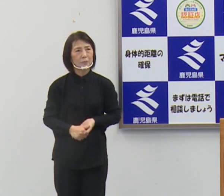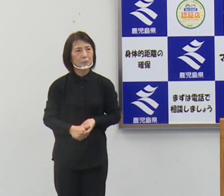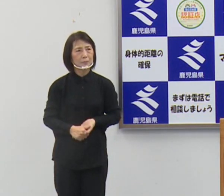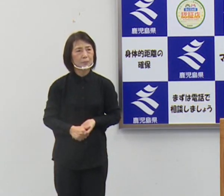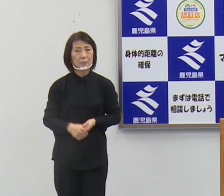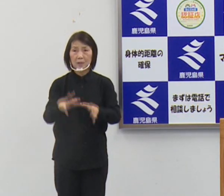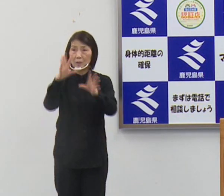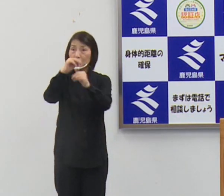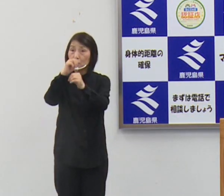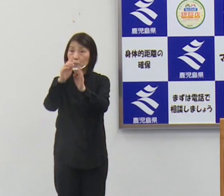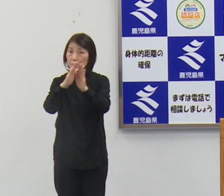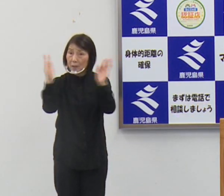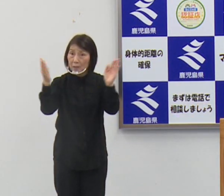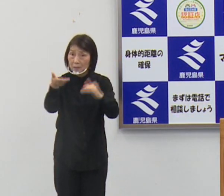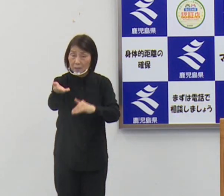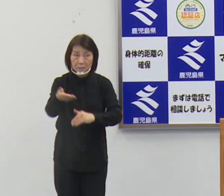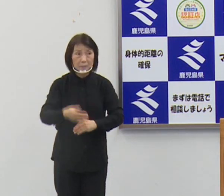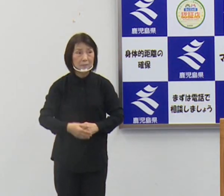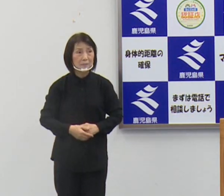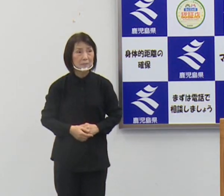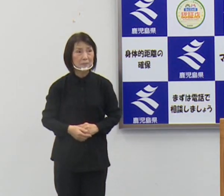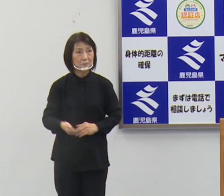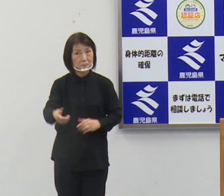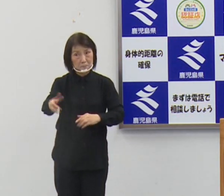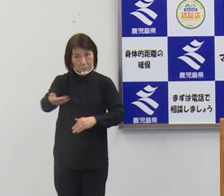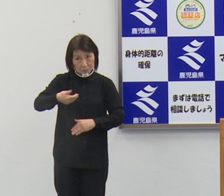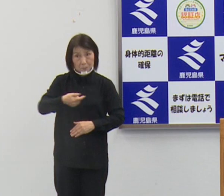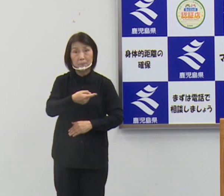いつから調査は。